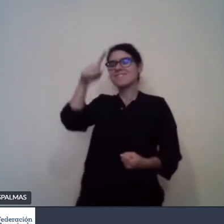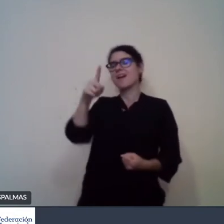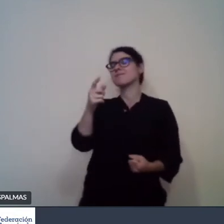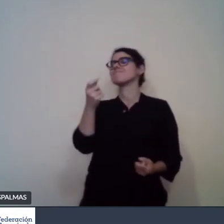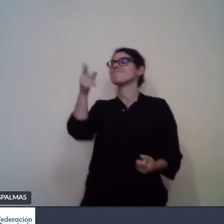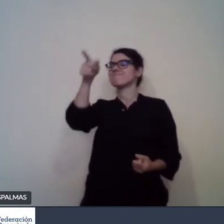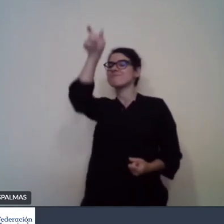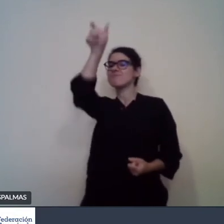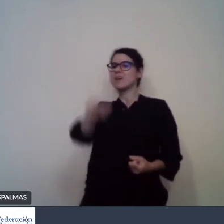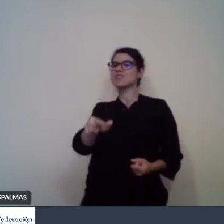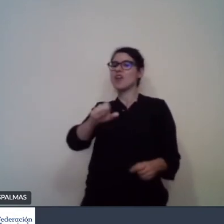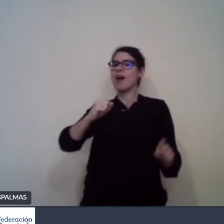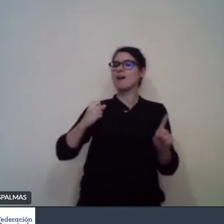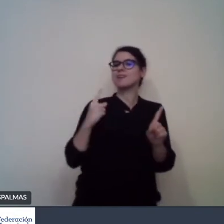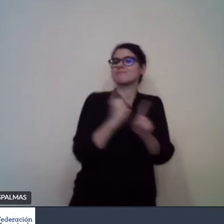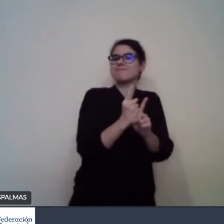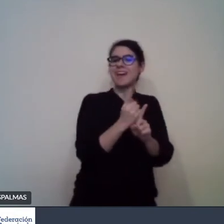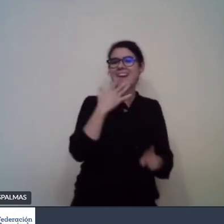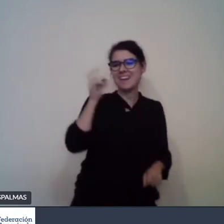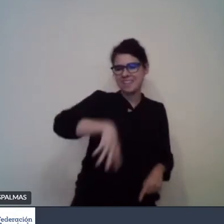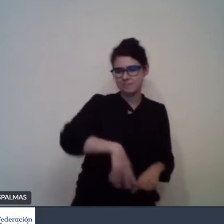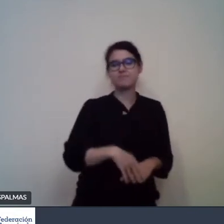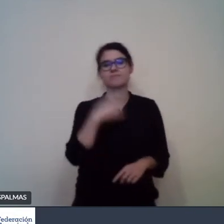Y fijaros aquí